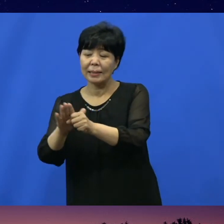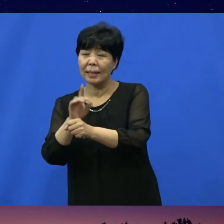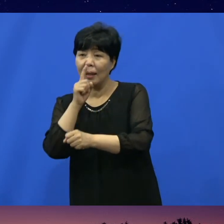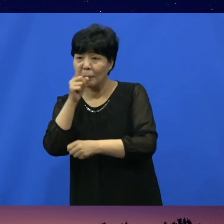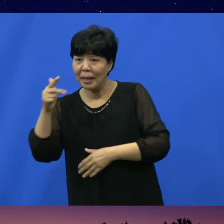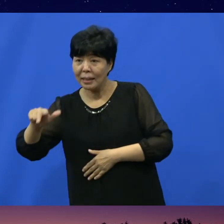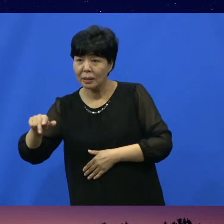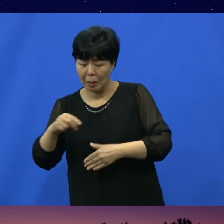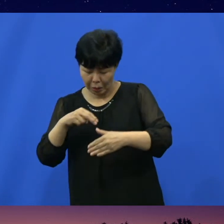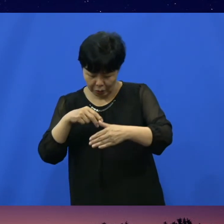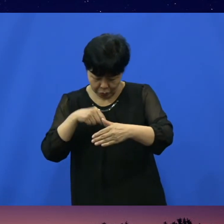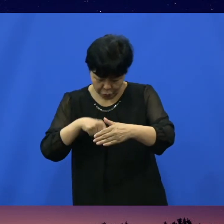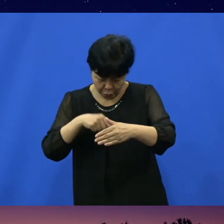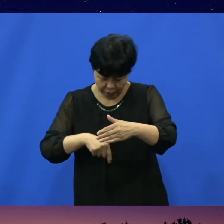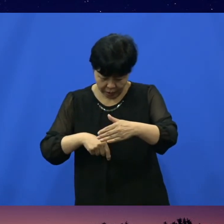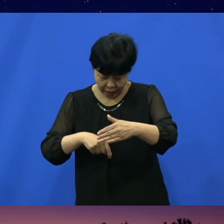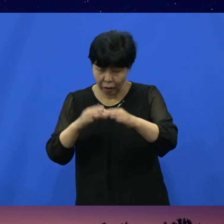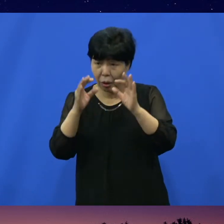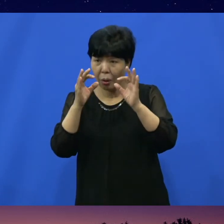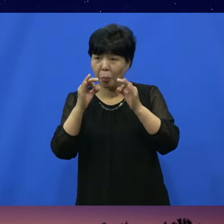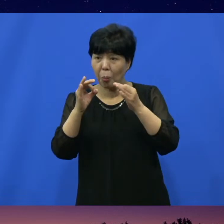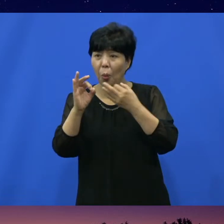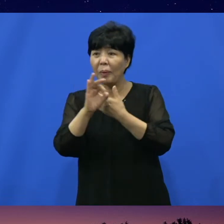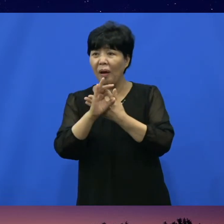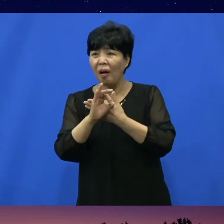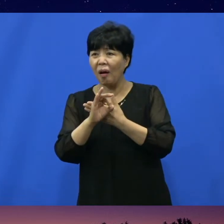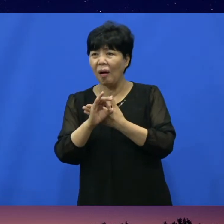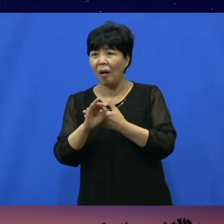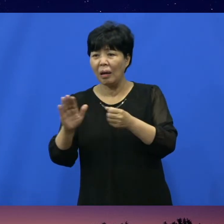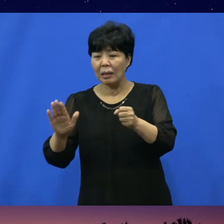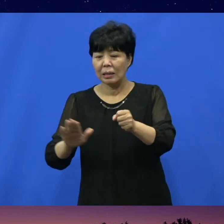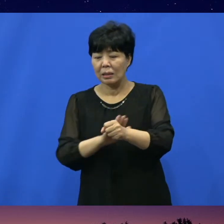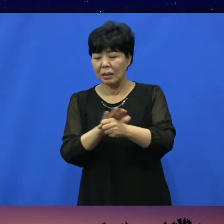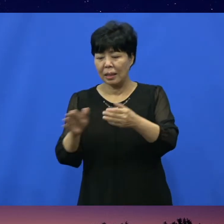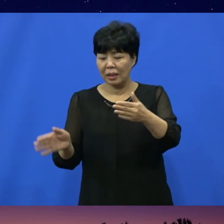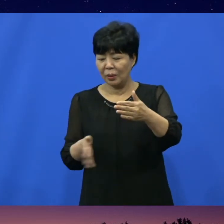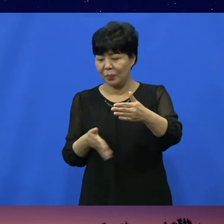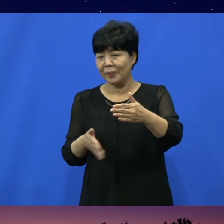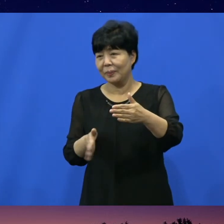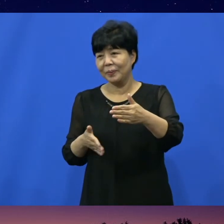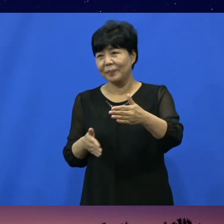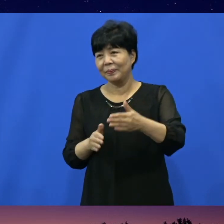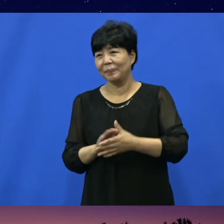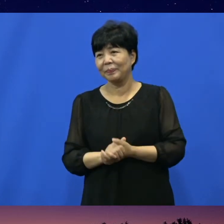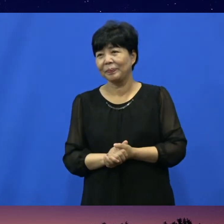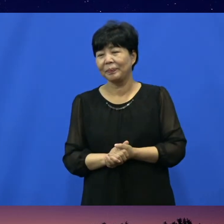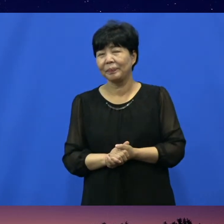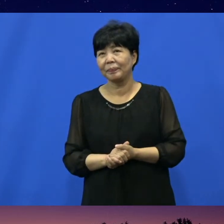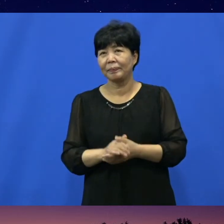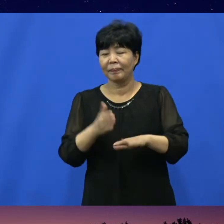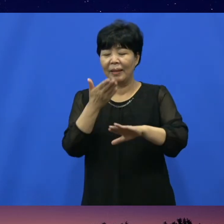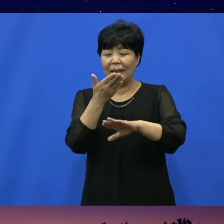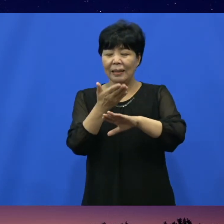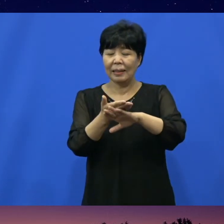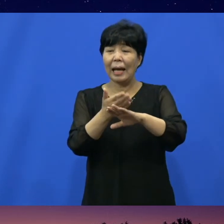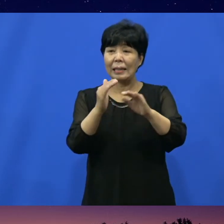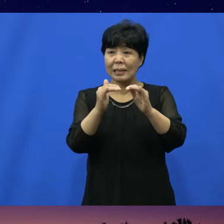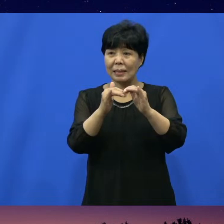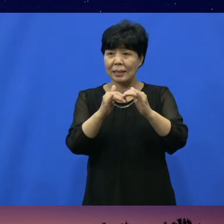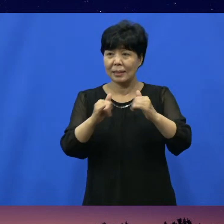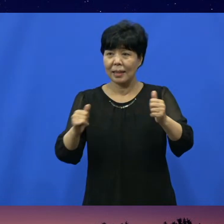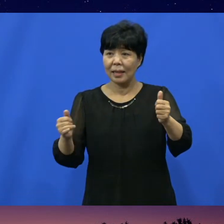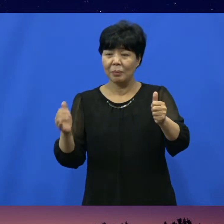중심적으로 다른 사람을 도구화하고 다른 사람의 희생을 요구하고 폭력적이게